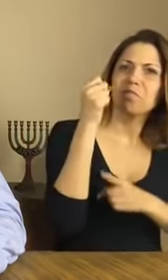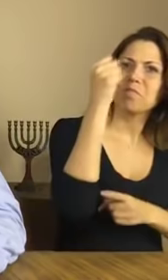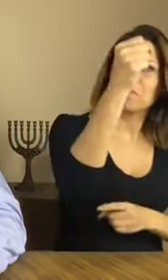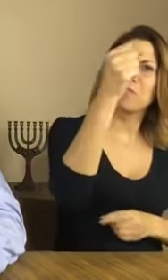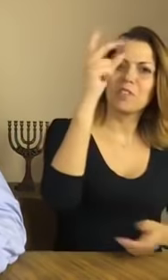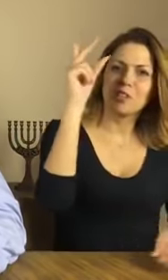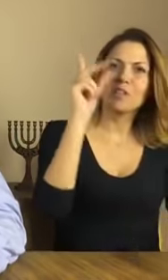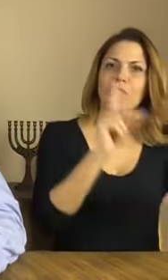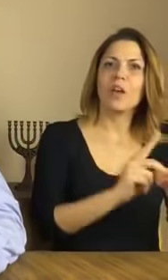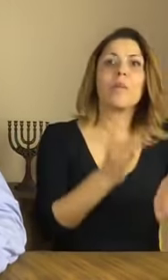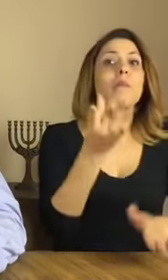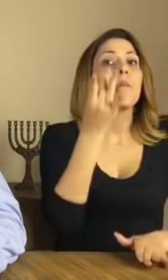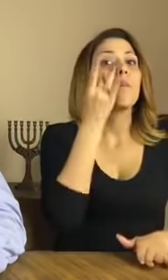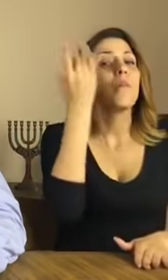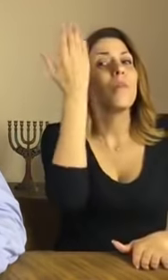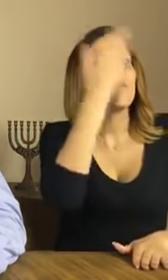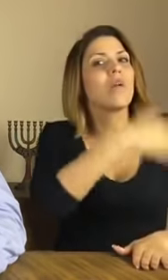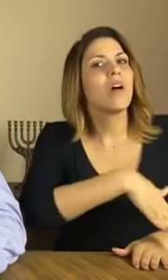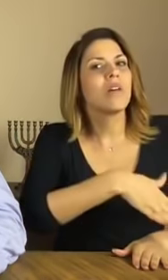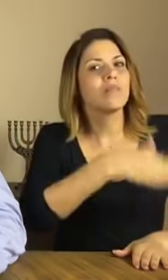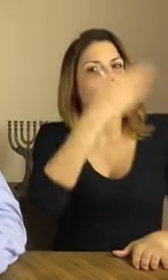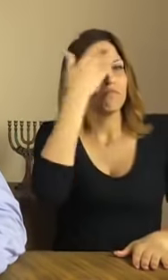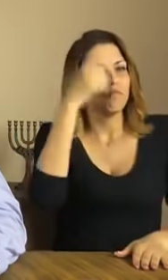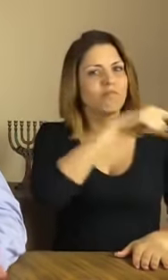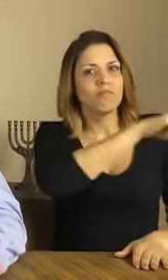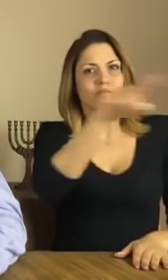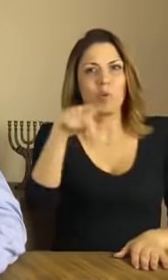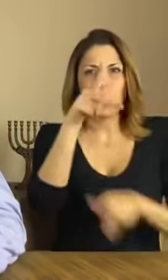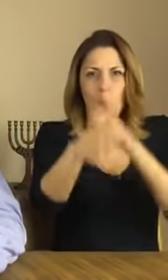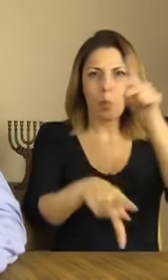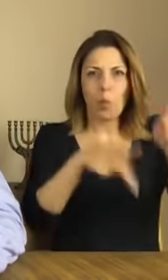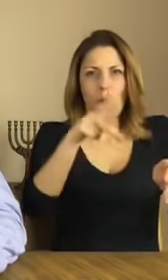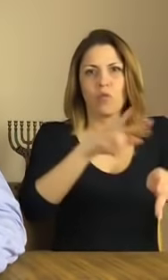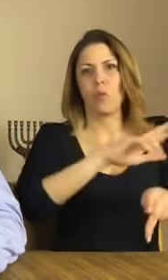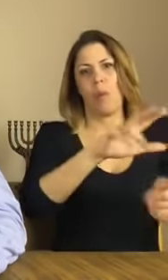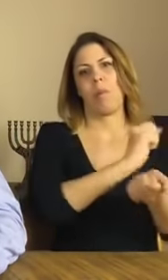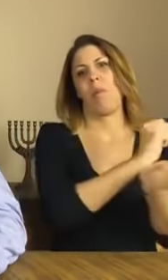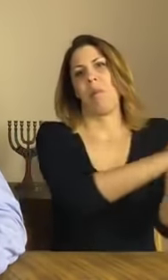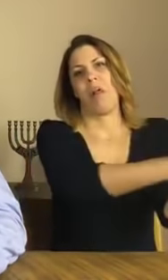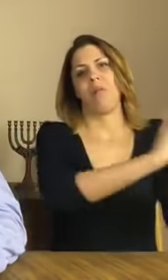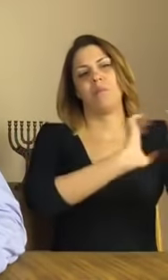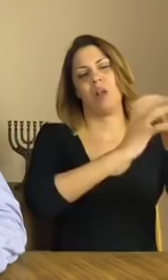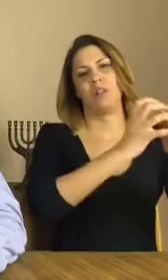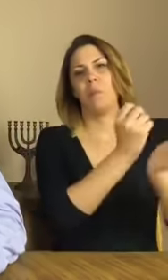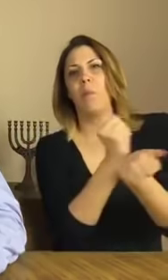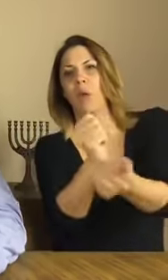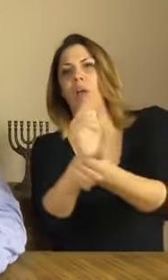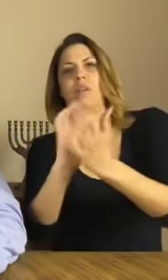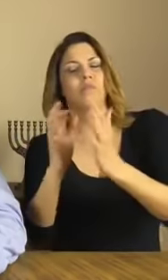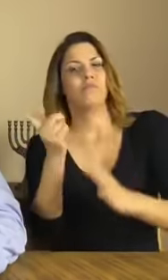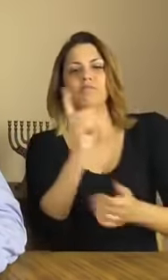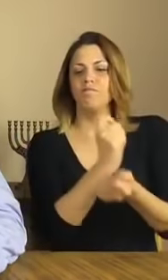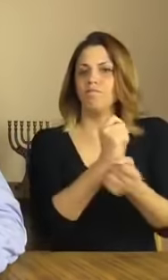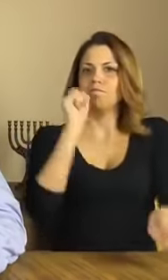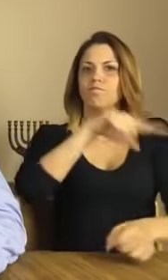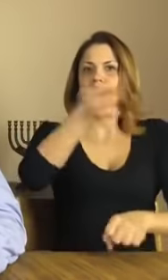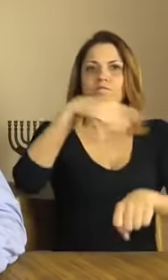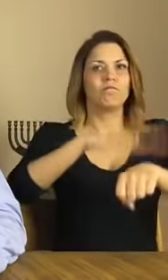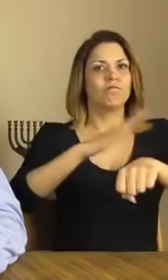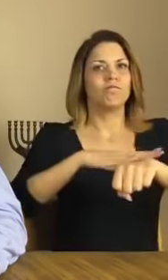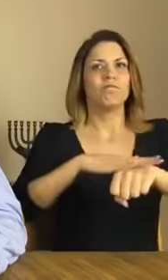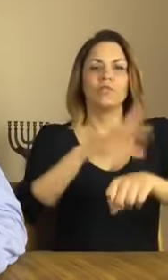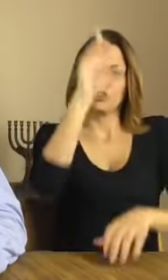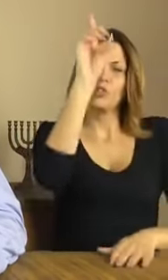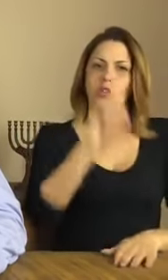eleitor brasileiro não é refeito desse ou daquele partido o nosso partido é o brasil